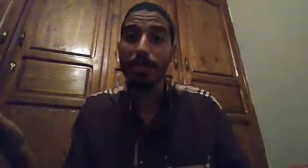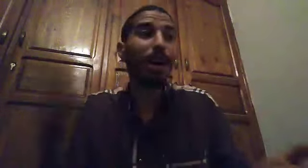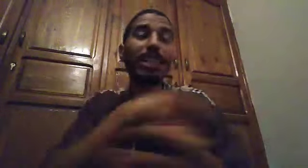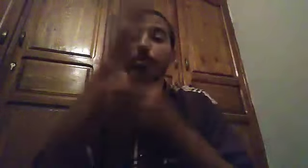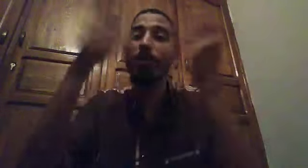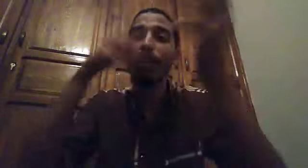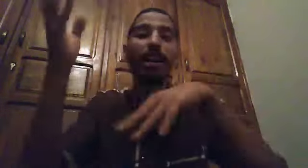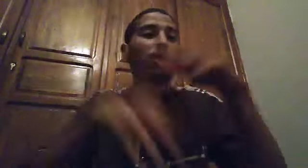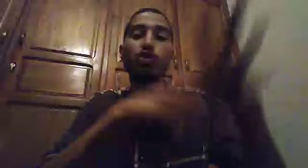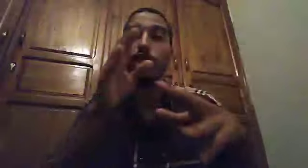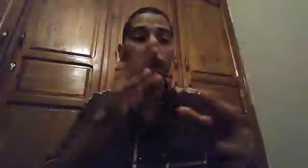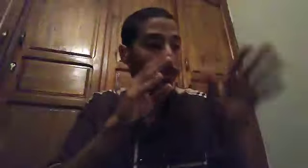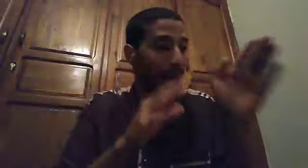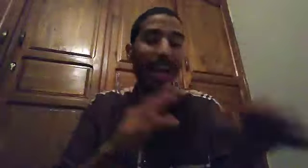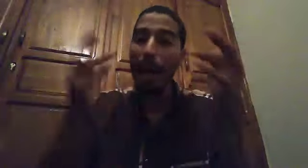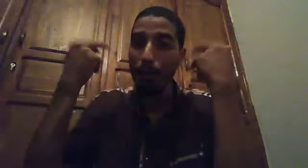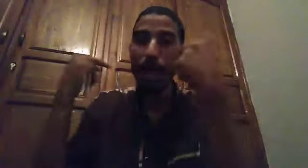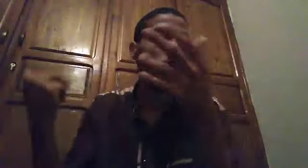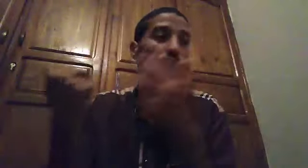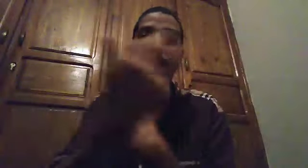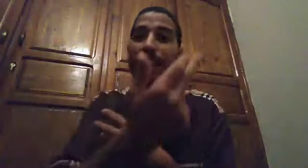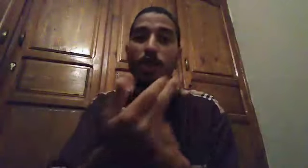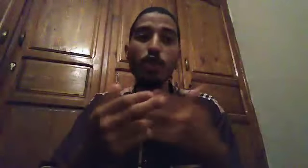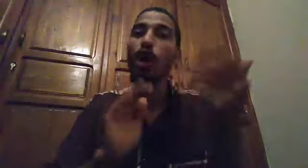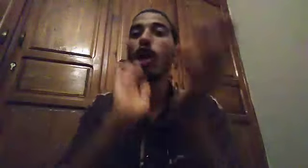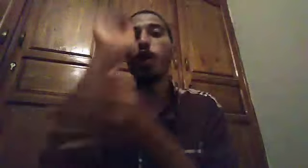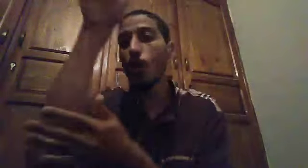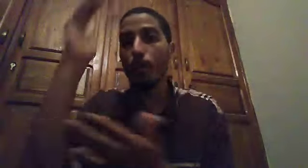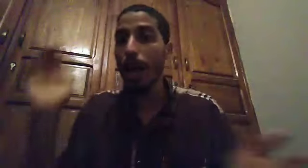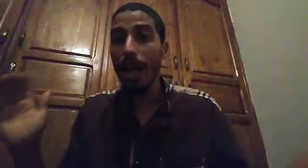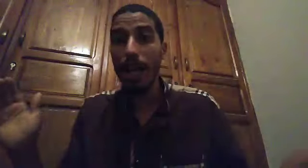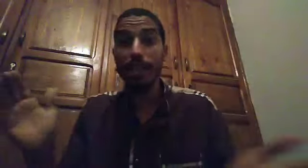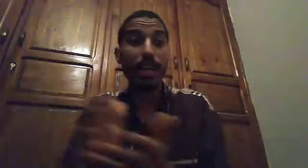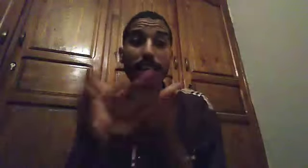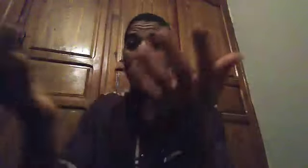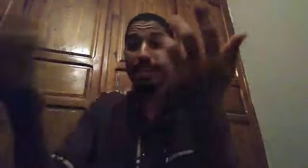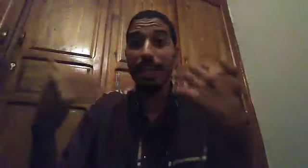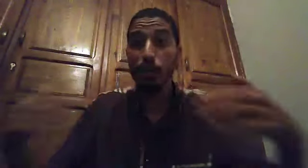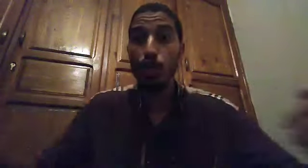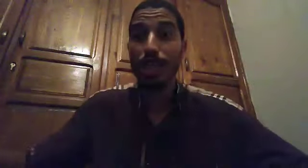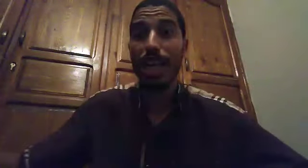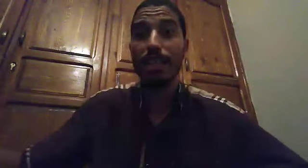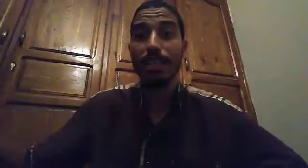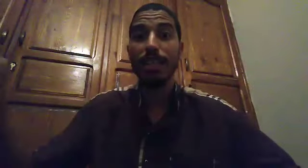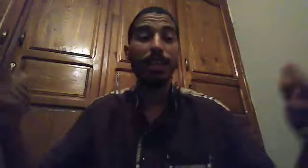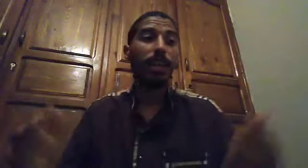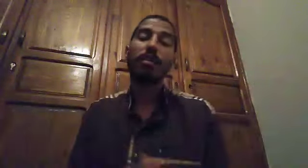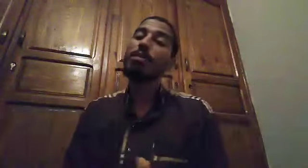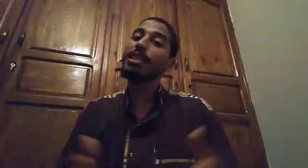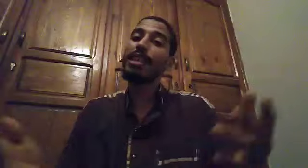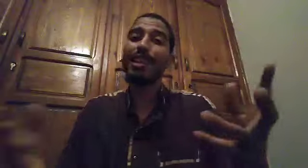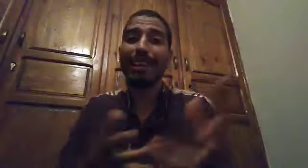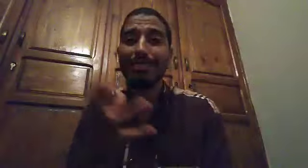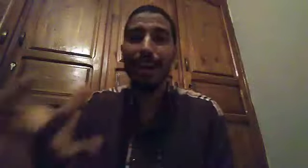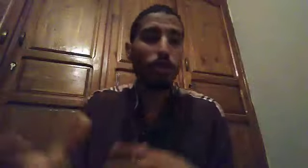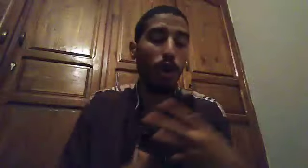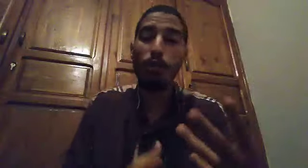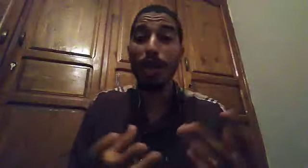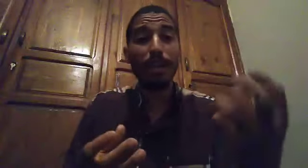ما غاديش يبدا يفكر شنو يدير مع باقي الكره جايه عنده لوب على الحارس، لان الحارس خرج وخرج جالس. ميسي اللي داك الضغط والخوف اللي قلت لكم